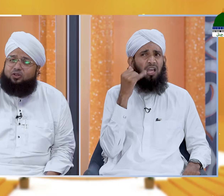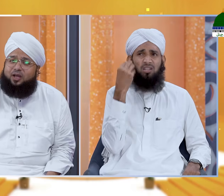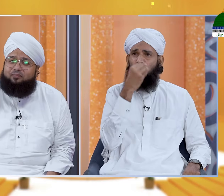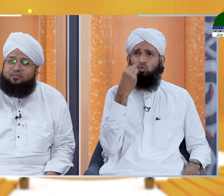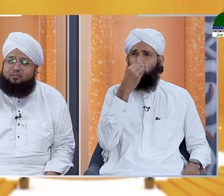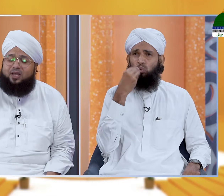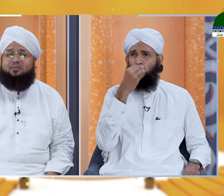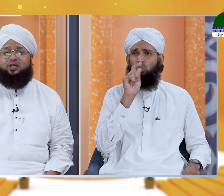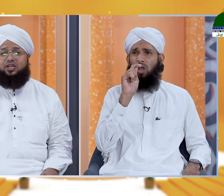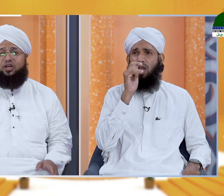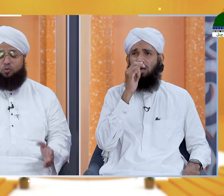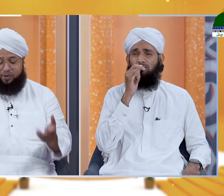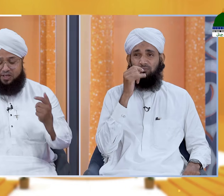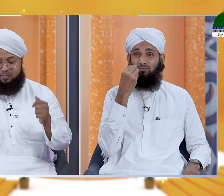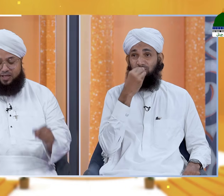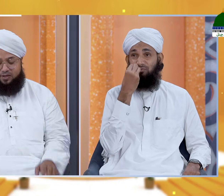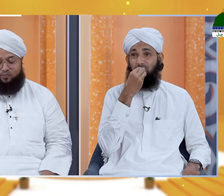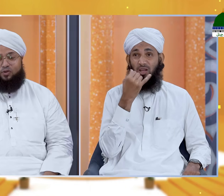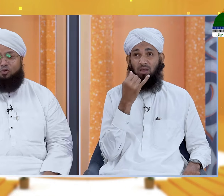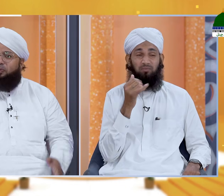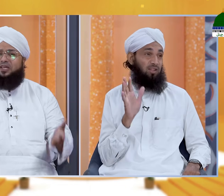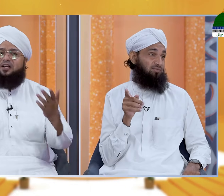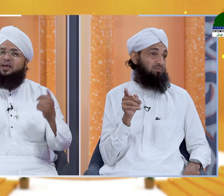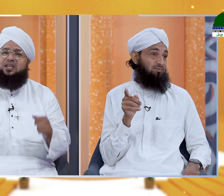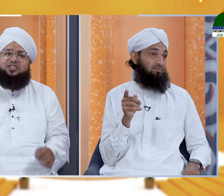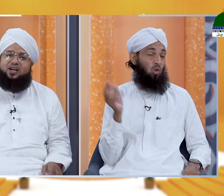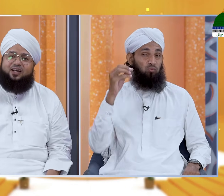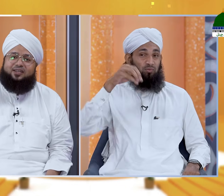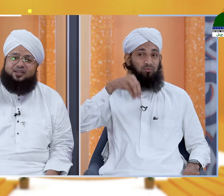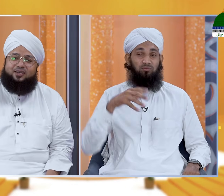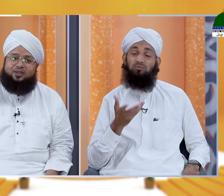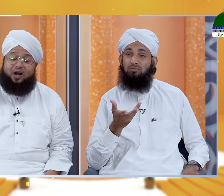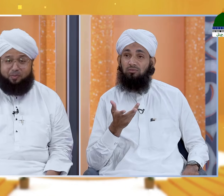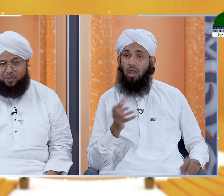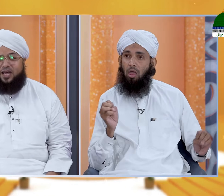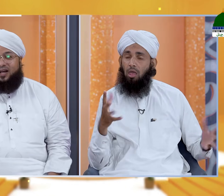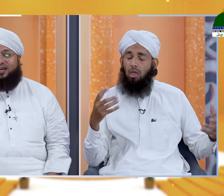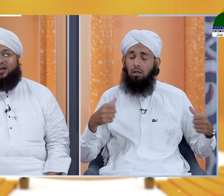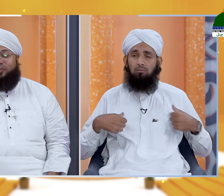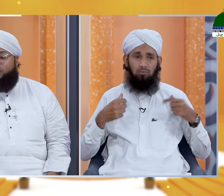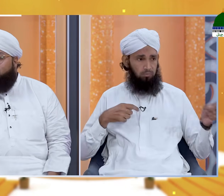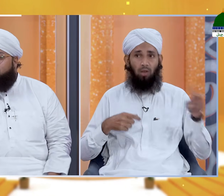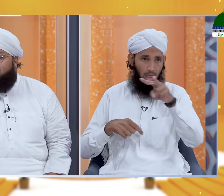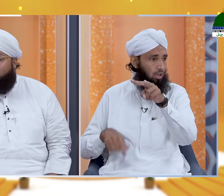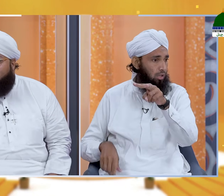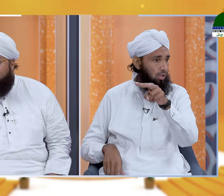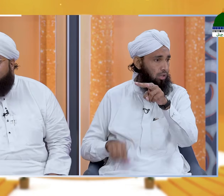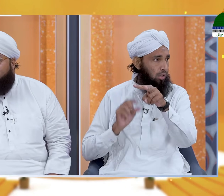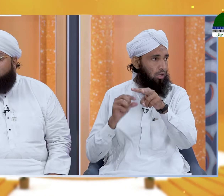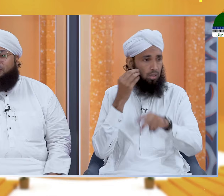ہوتا ہے؟ بھائی عیش ہے، اوپر کی کمائی ہے، اوپر کی کمائی سے عیش کر رہا ہے. آپ نے دیکھا ہے آپ کیوں اس کی حلال کمائی